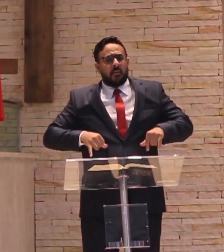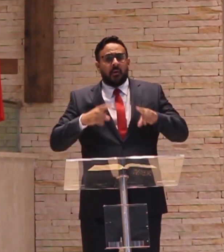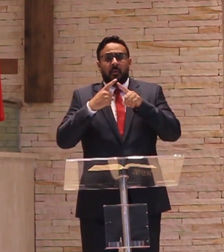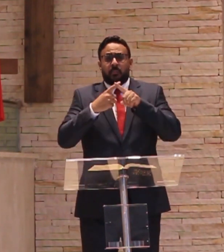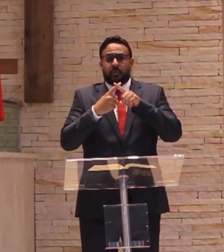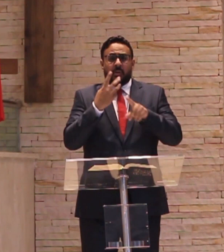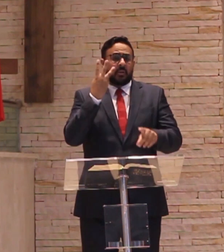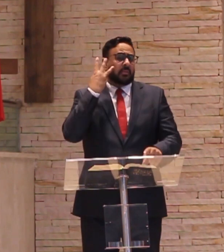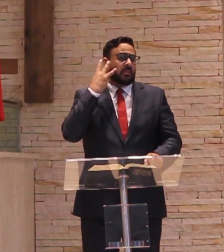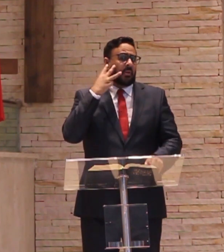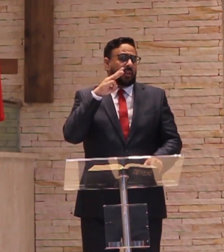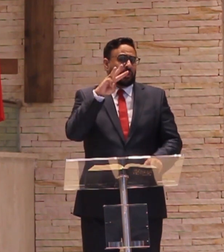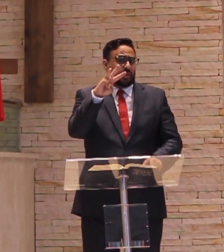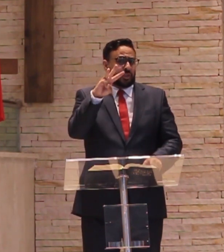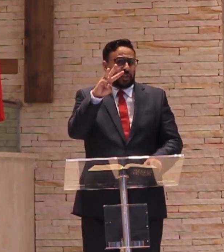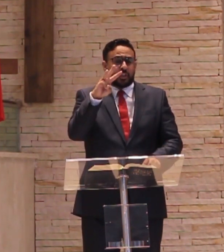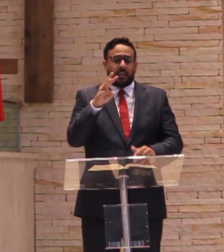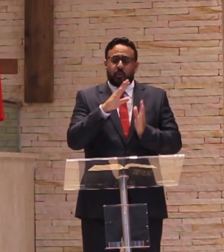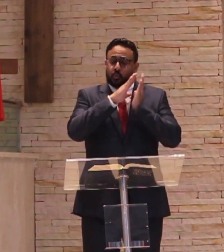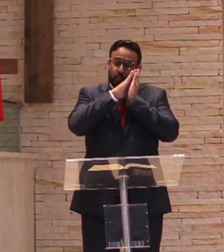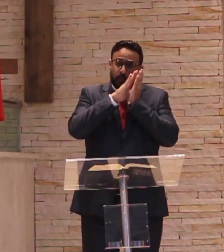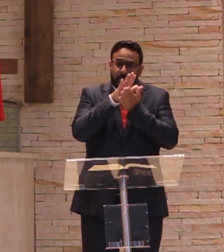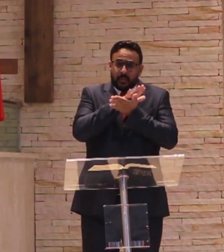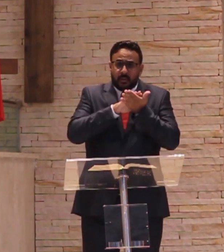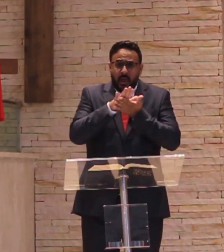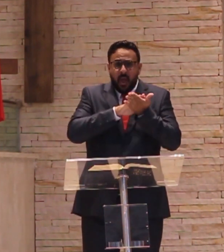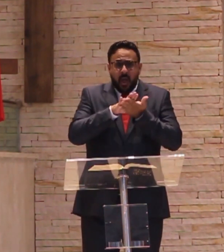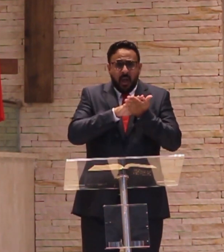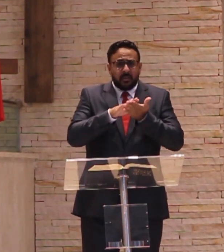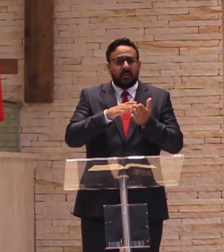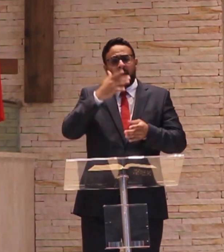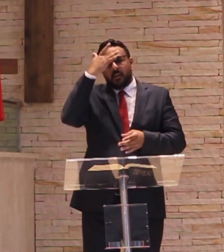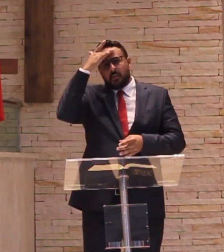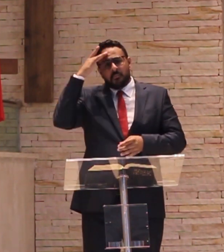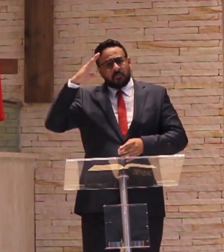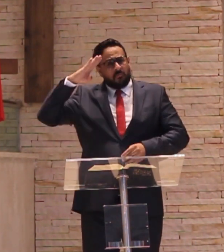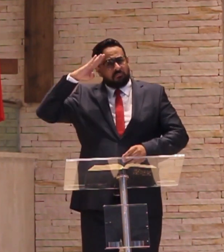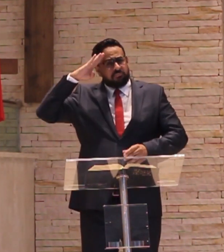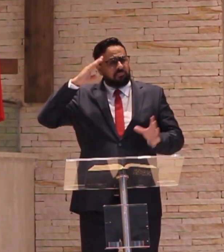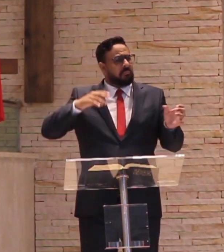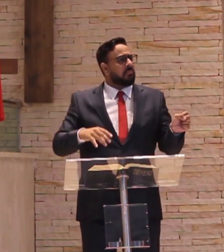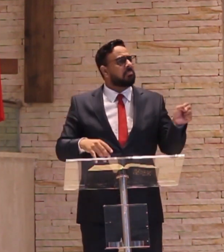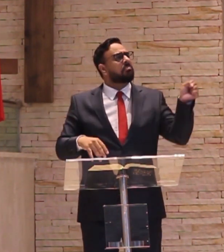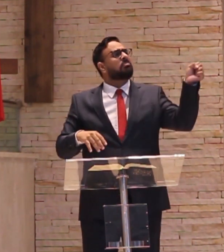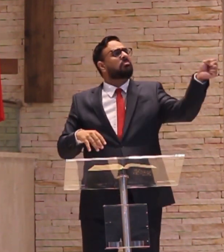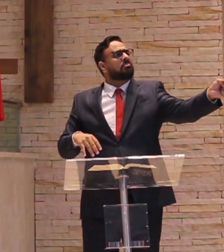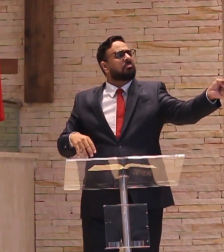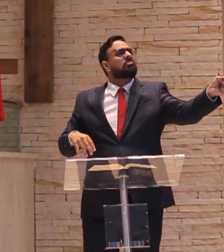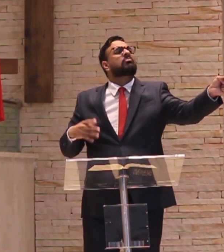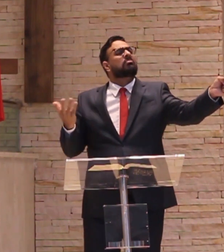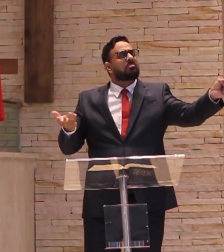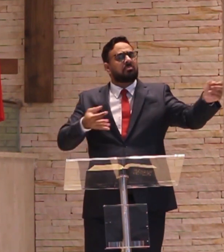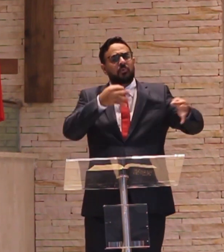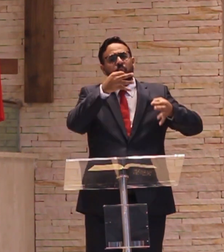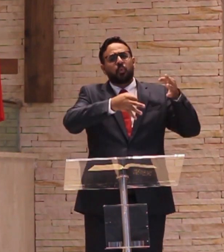humanidade. Então, no caso de Jesus, ele já tinha passado 3 dias sem dormir. Ele já tinha